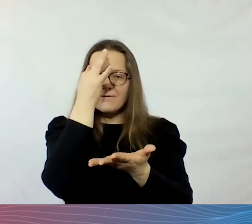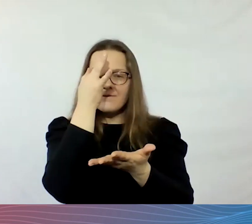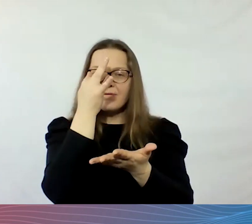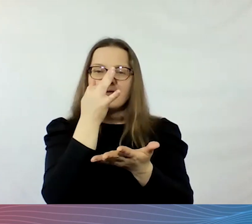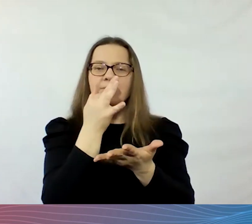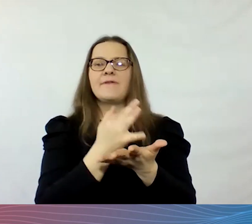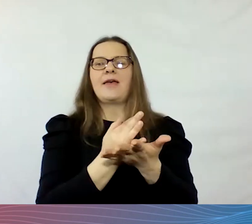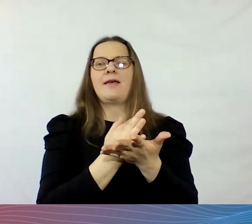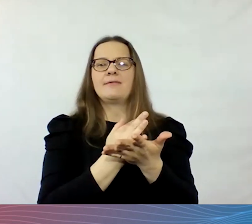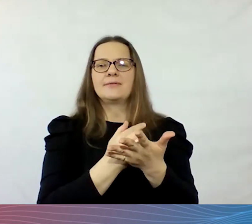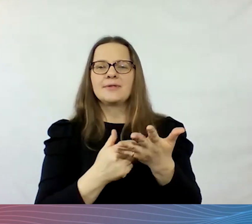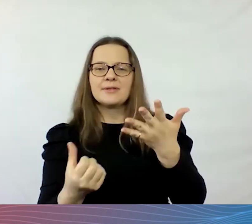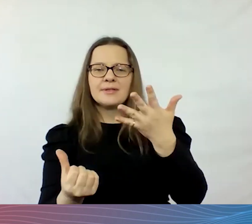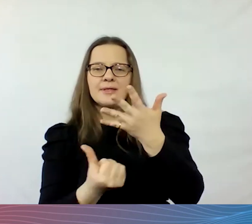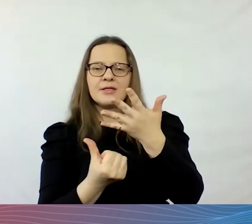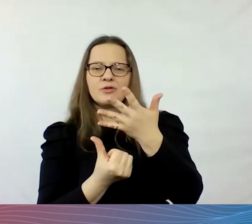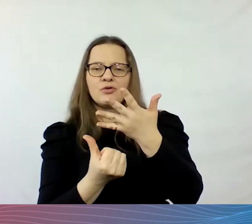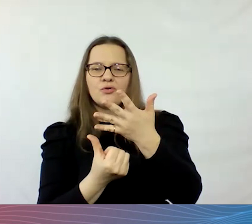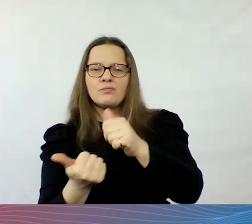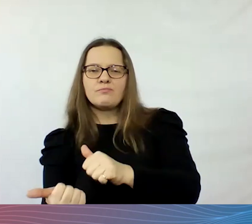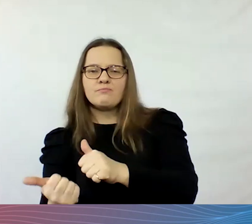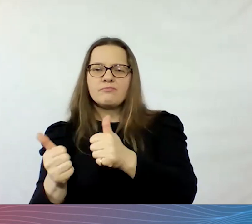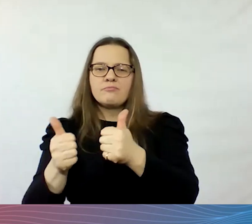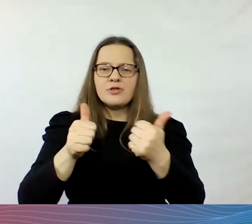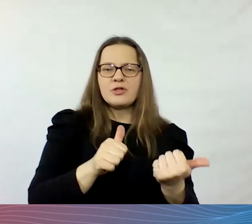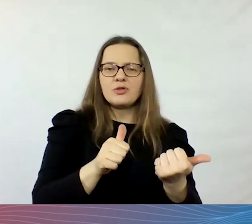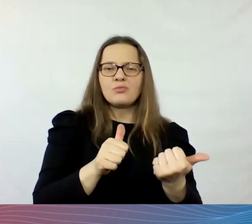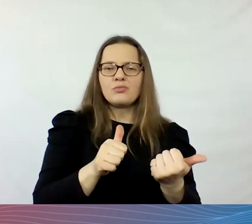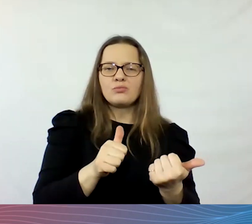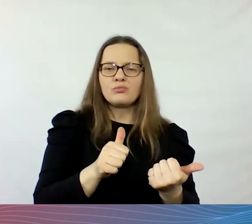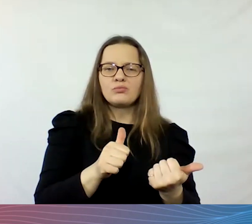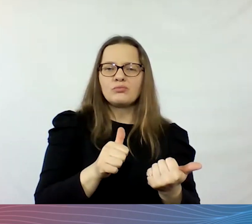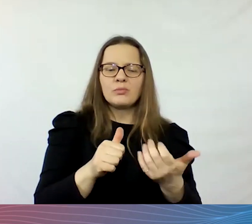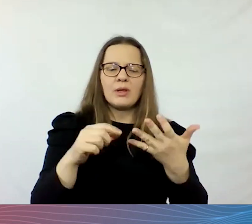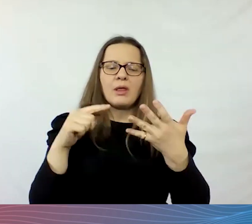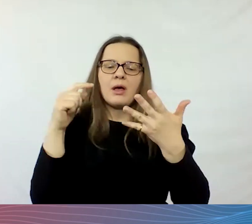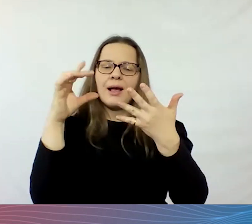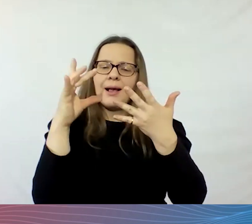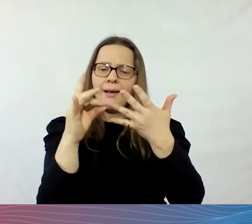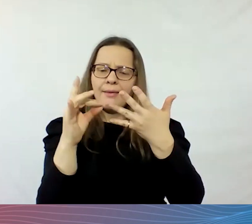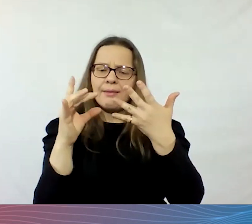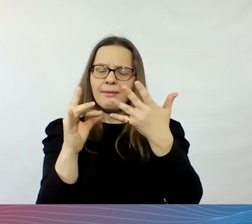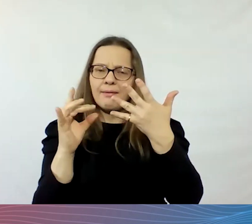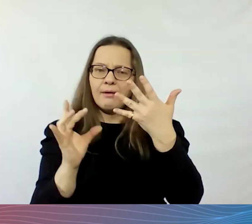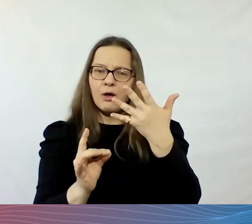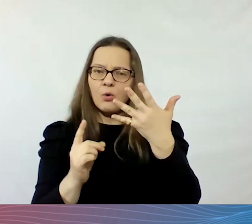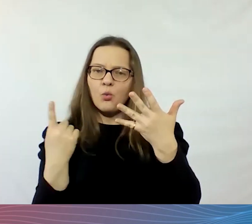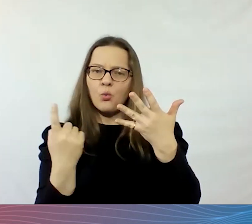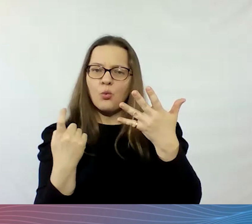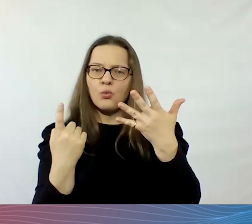um só batismo. Não sei se você percebe que esses 3 itens vem a questão de